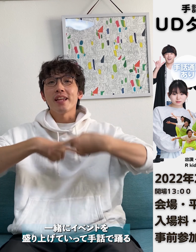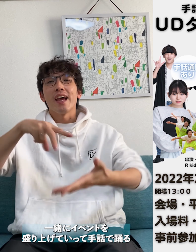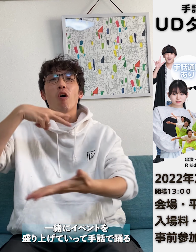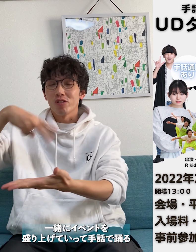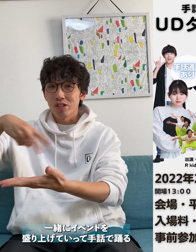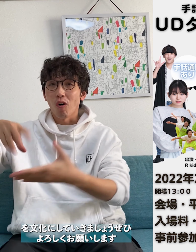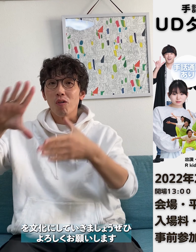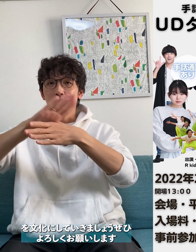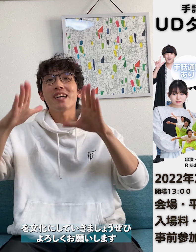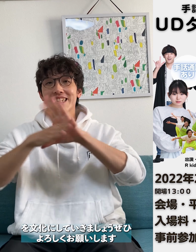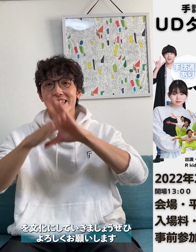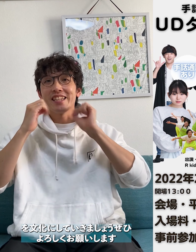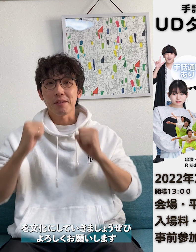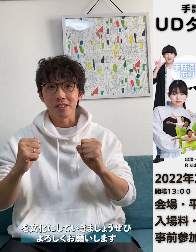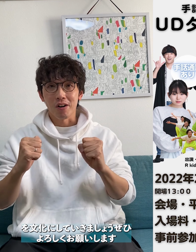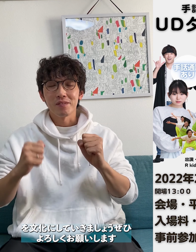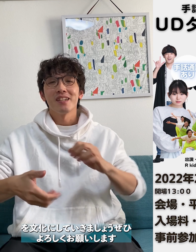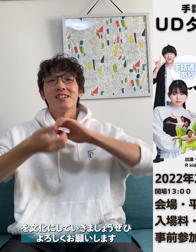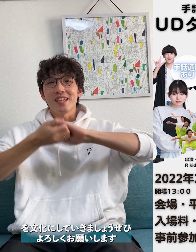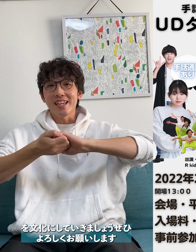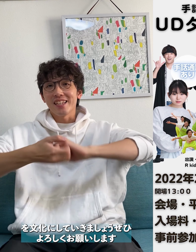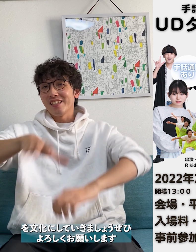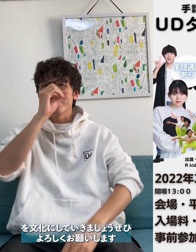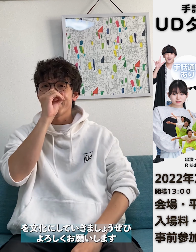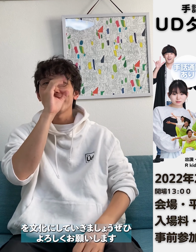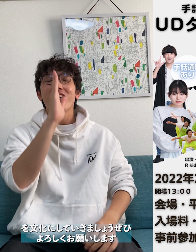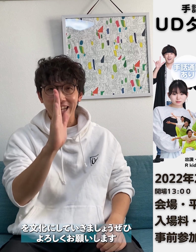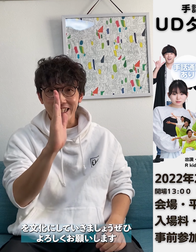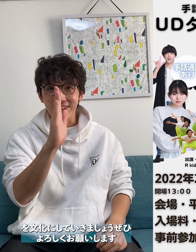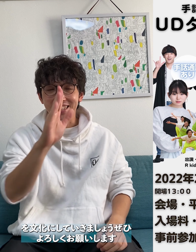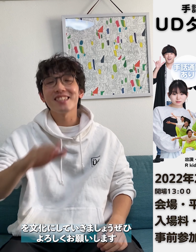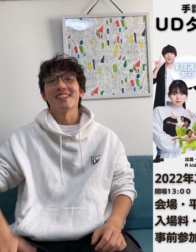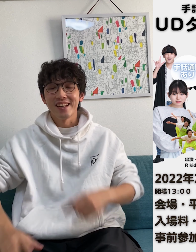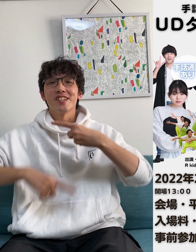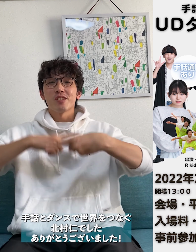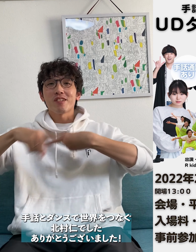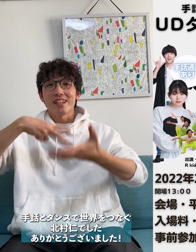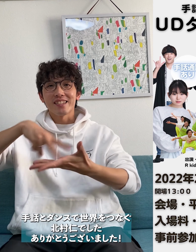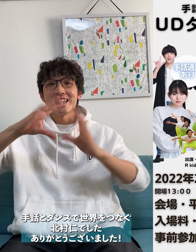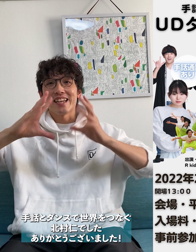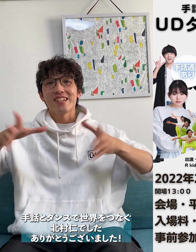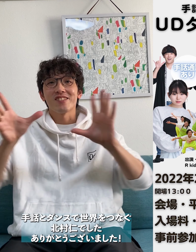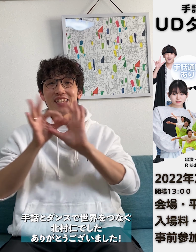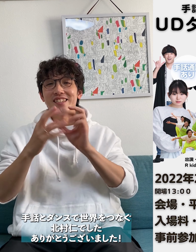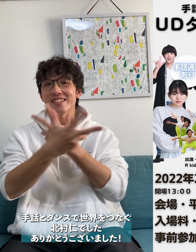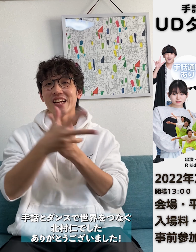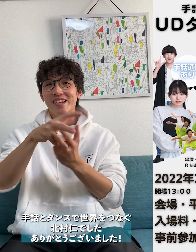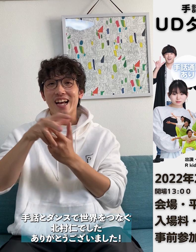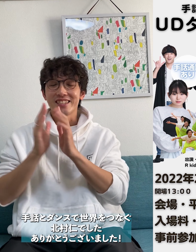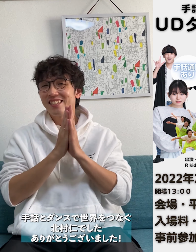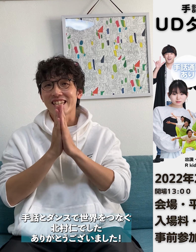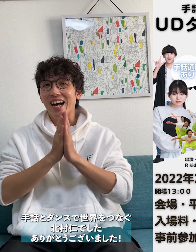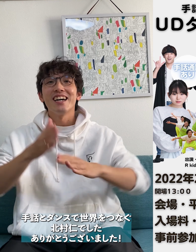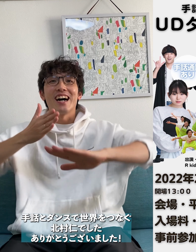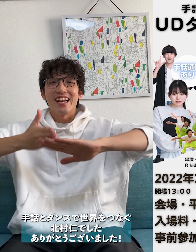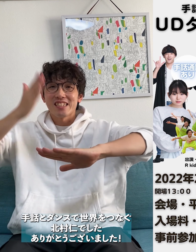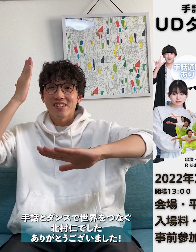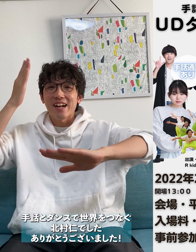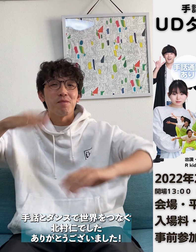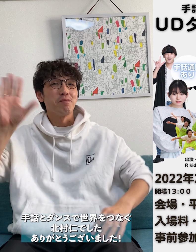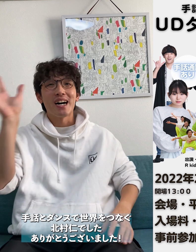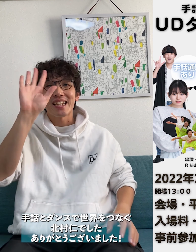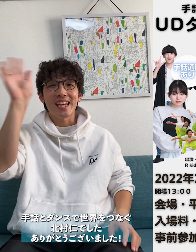手話で踊るを文化にしていきましょうぜひよろしくお願いします手話とダンスで世界をつなぐ北村陣でした